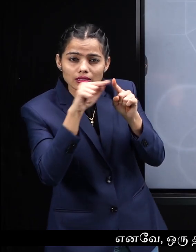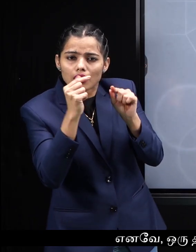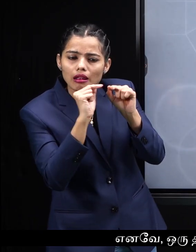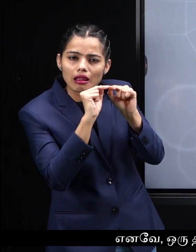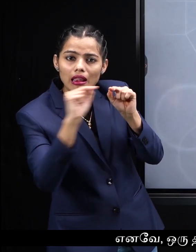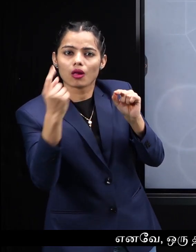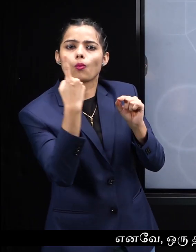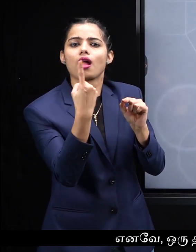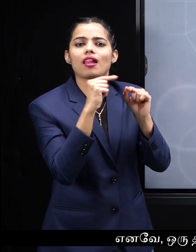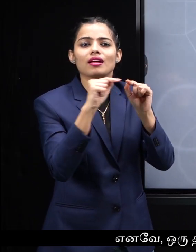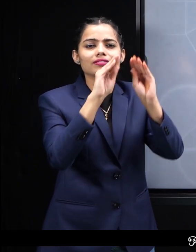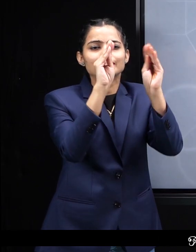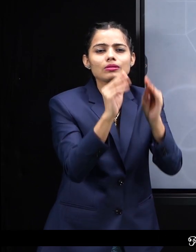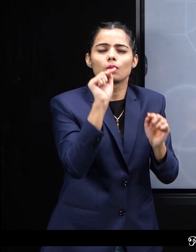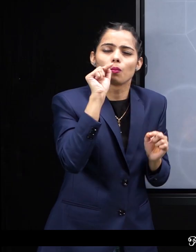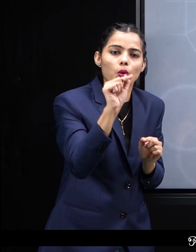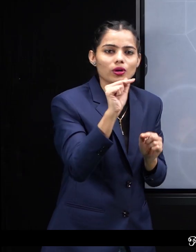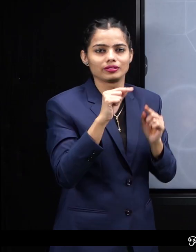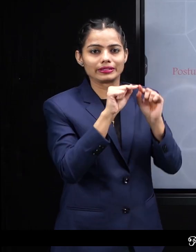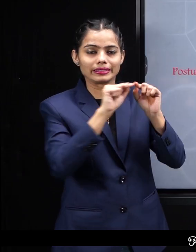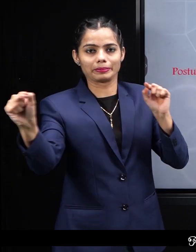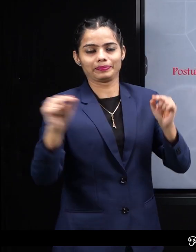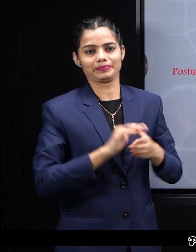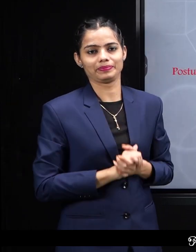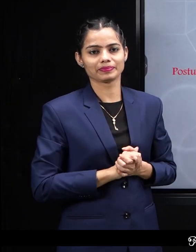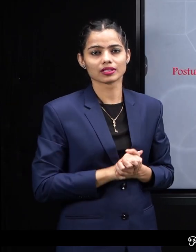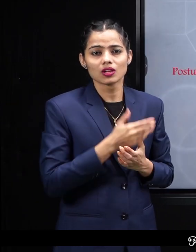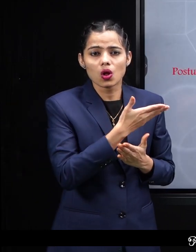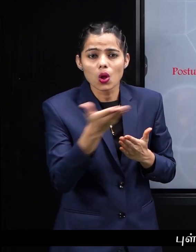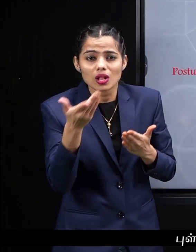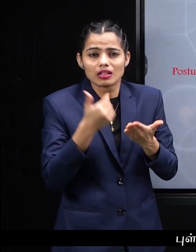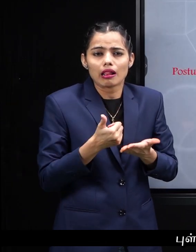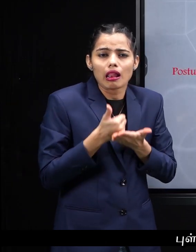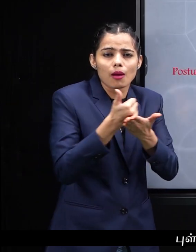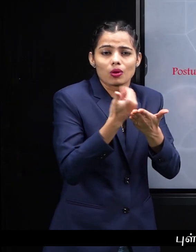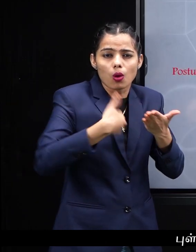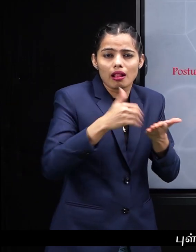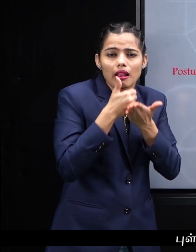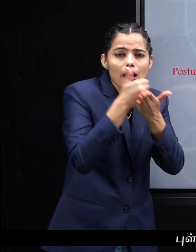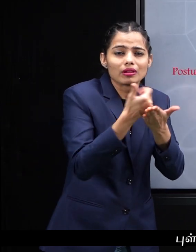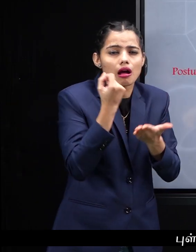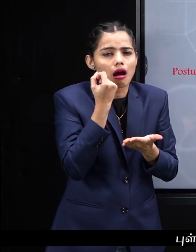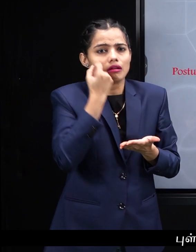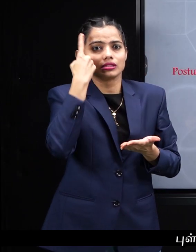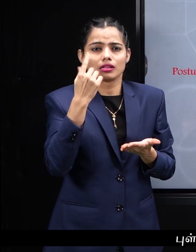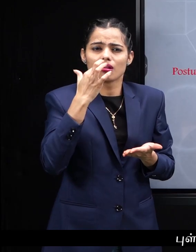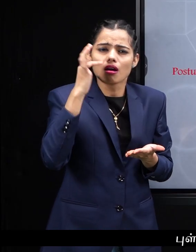மேற்பரப்பு ஒரு 2D வடிவம், ஒரு கோடு என்பது ஒரு பரிமாண வடிவம் மற்றும் புள்ளிகள் பரிமாணங்கள் ஆகும். இந்த